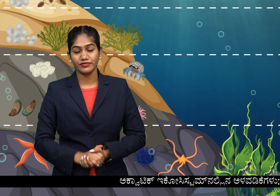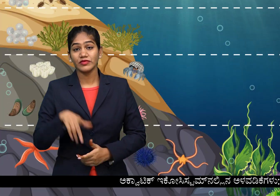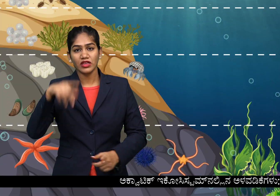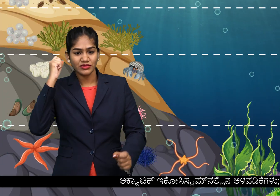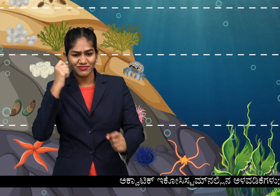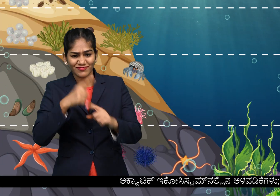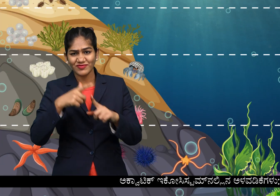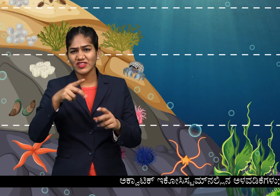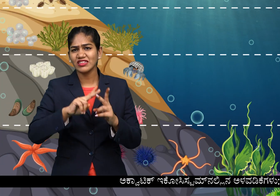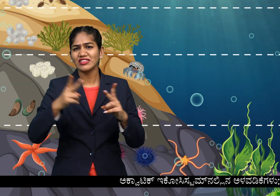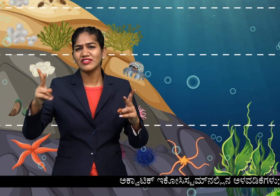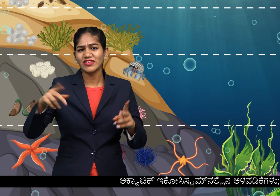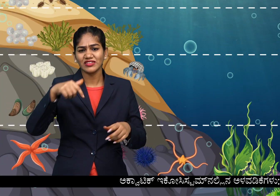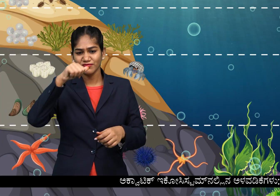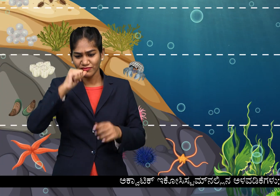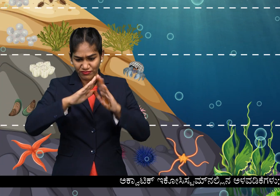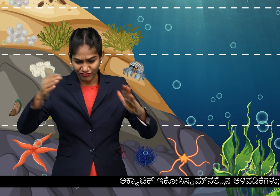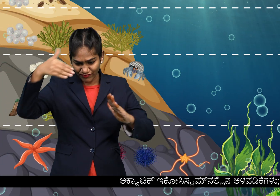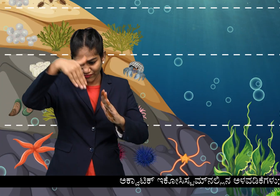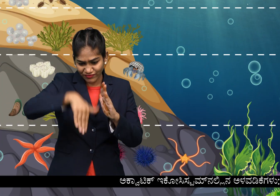ಅಕ್ವಾಟಿಕ್ ಇಕೋಸಿಸ್ಟಂನಲ್ಲಿ ಅಳವಡಿಕೆಗಳು.